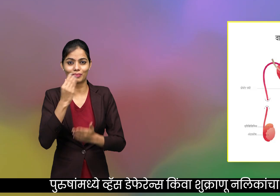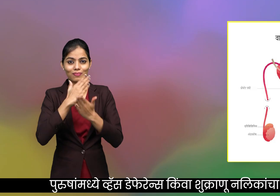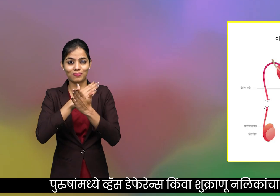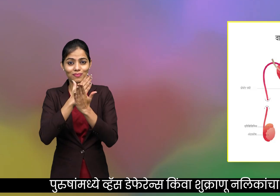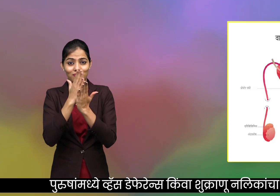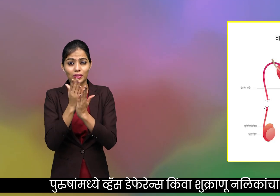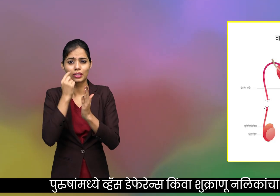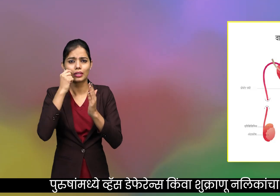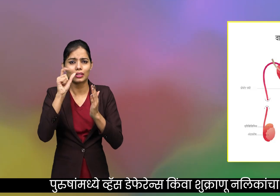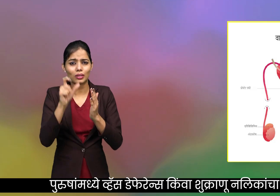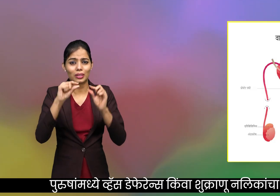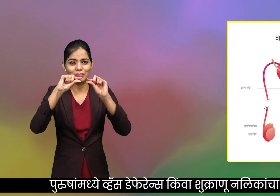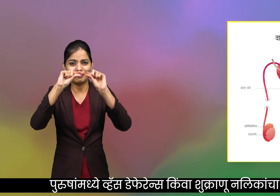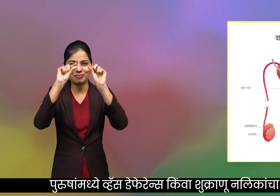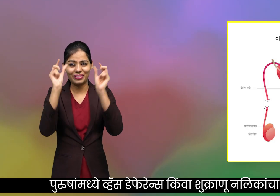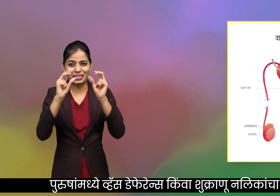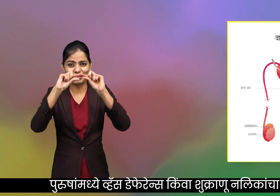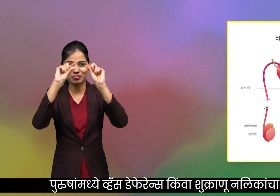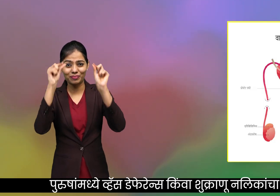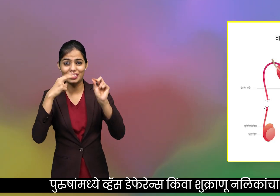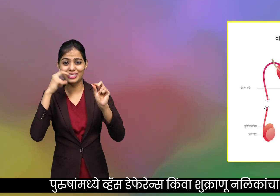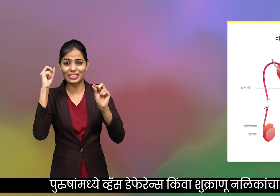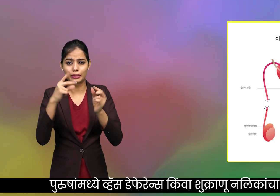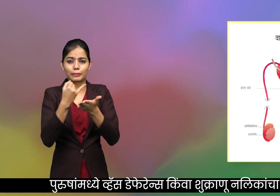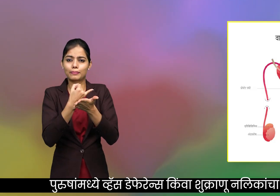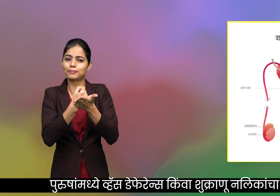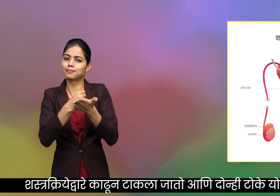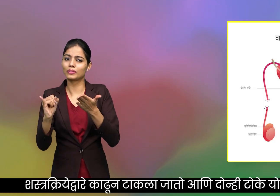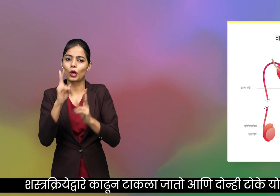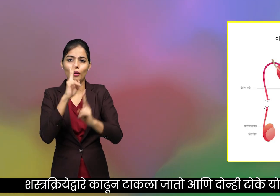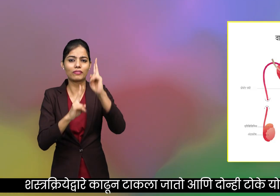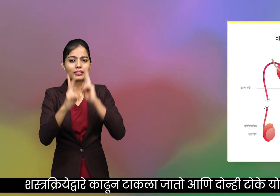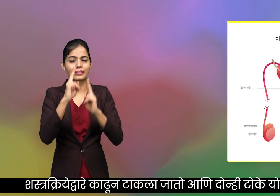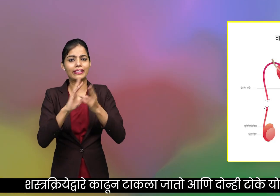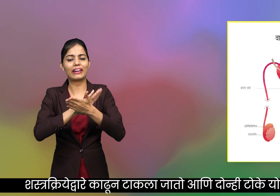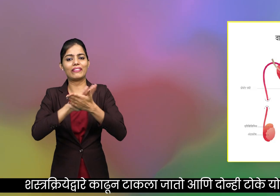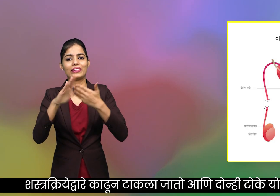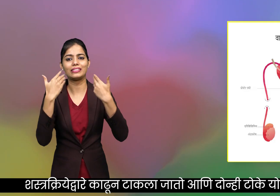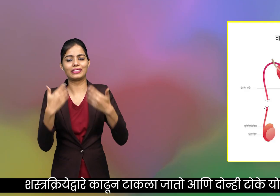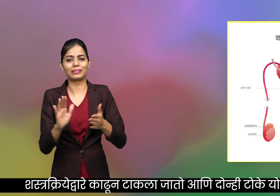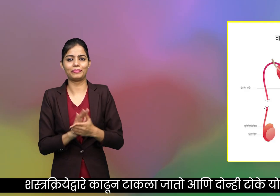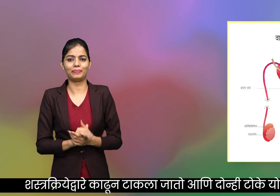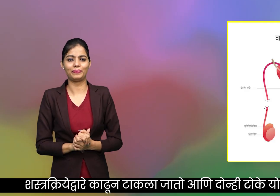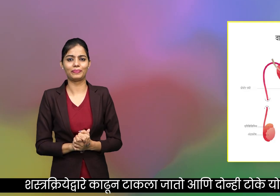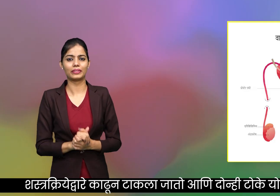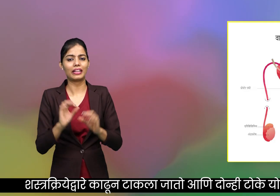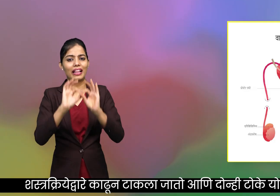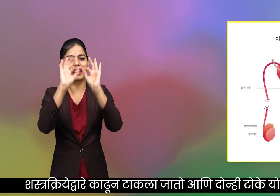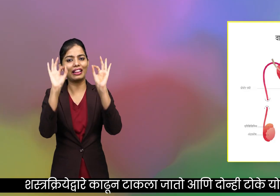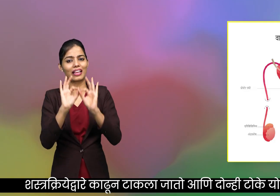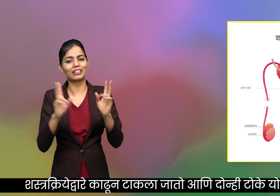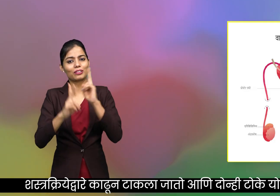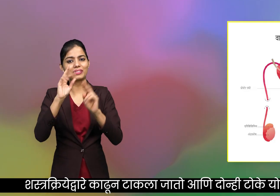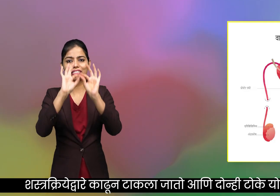पुरुषांमध्ये व्हॅस डेफरन्स किंवा शुक्राणू नलिकांचा एक छोटासा भाग शस्त्रक्रियेद्वारे काढून टाकला जातो आणि